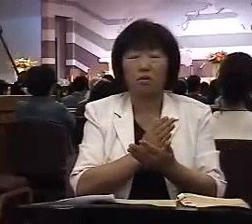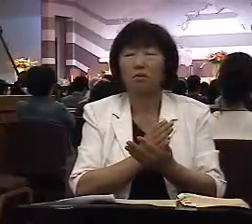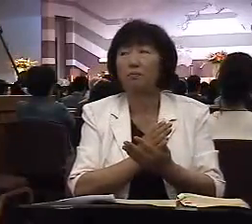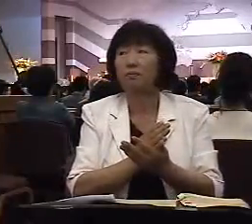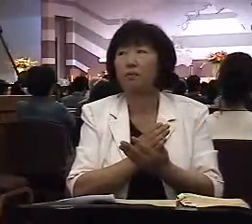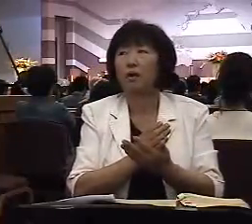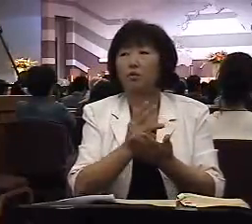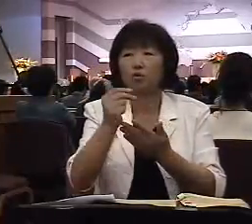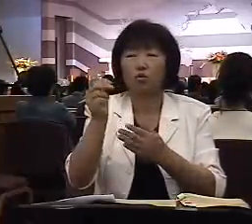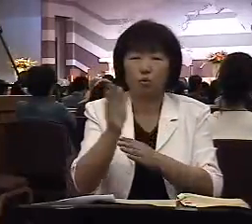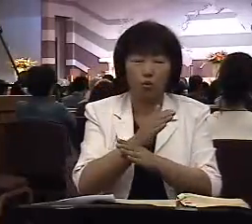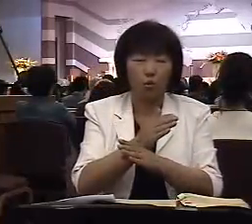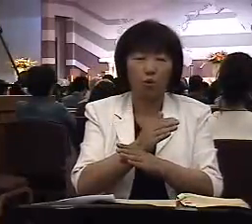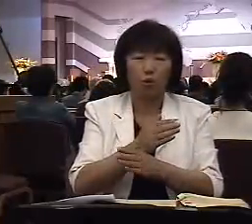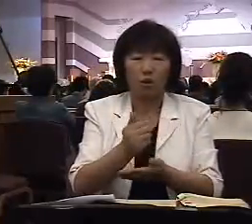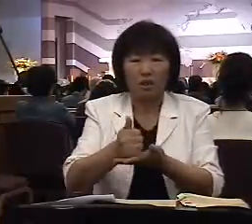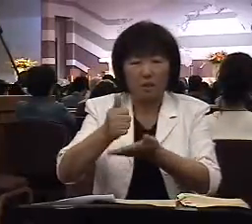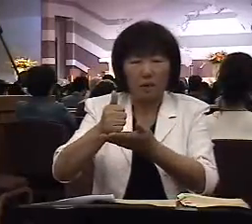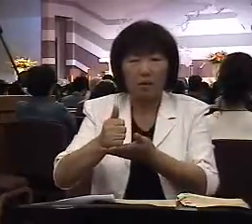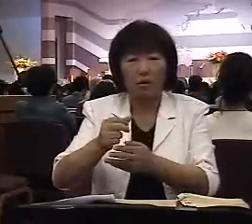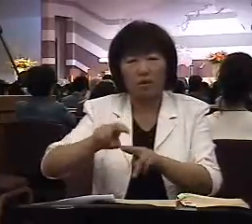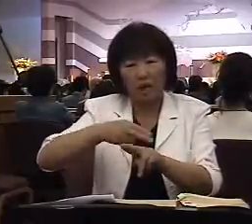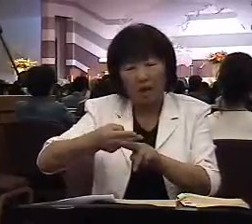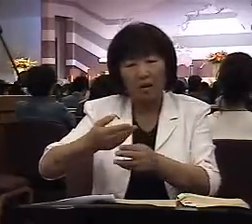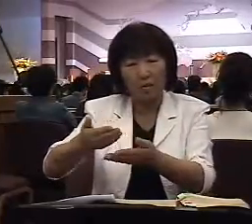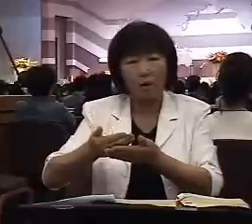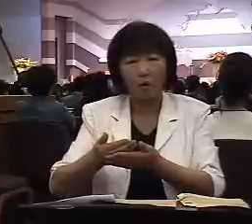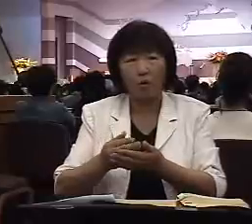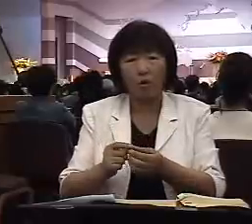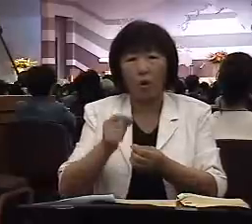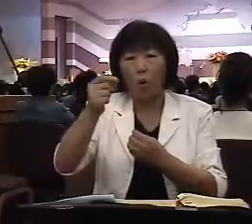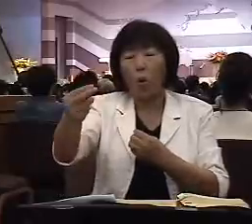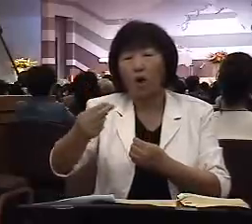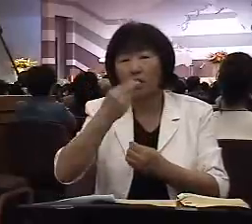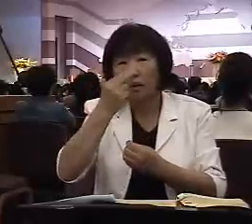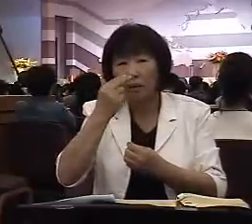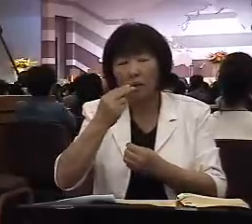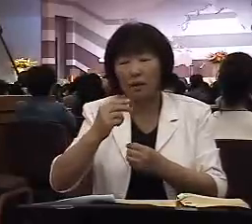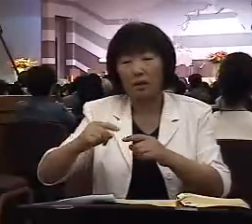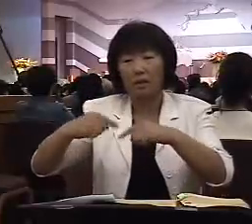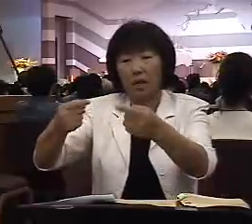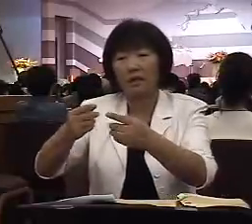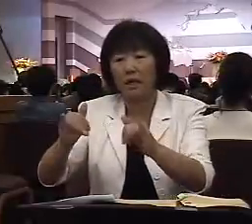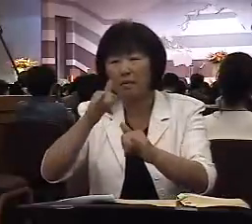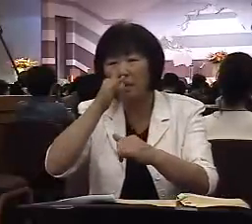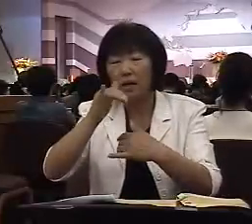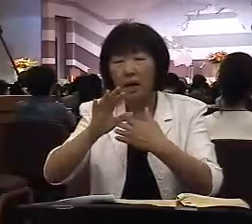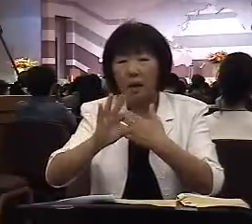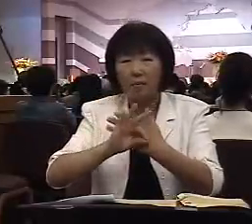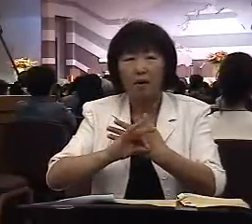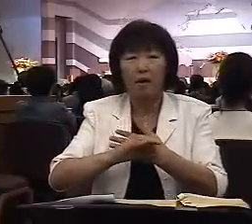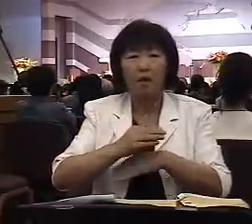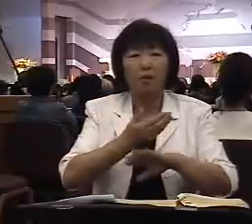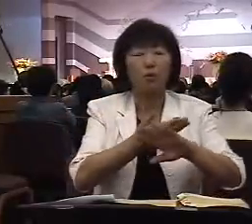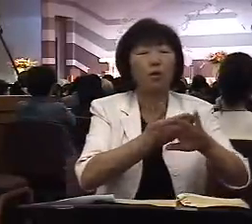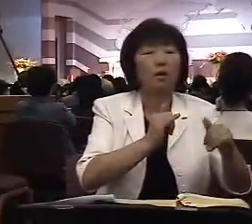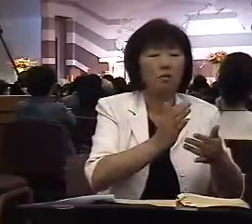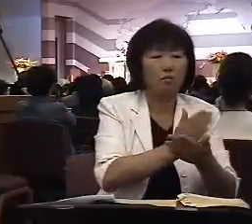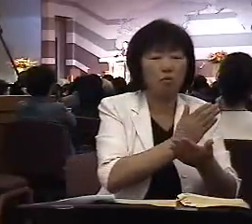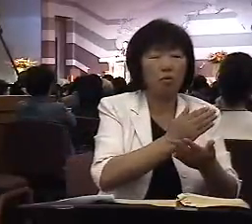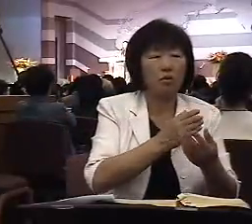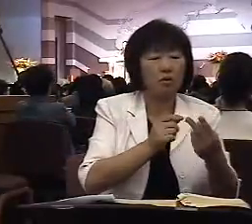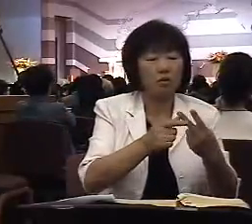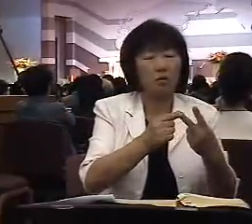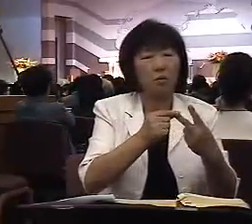주님으로부터 칭찬받고 상급받고 영원한 생명에 들어갈 사람이 있는가 하면 또 다른 부류는 염소로